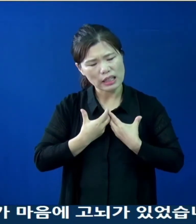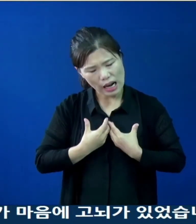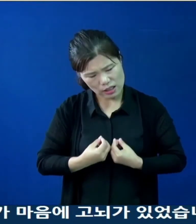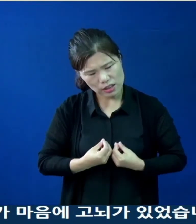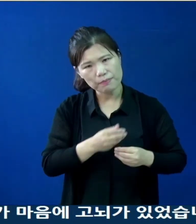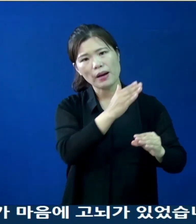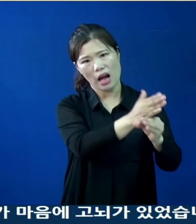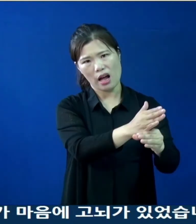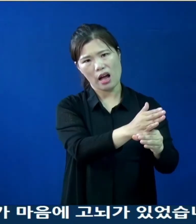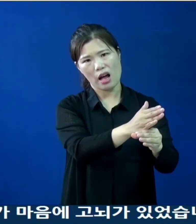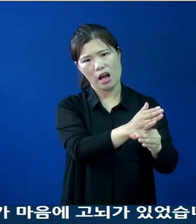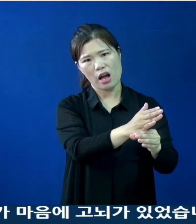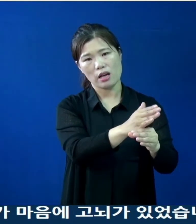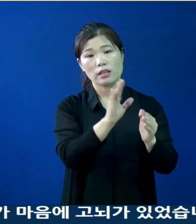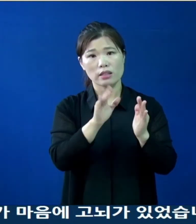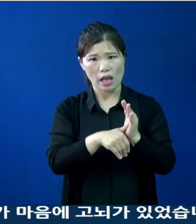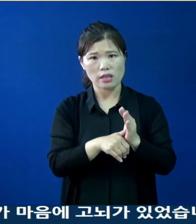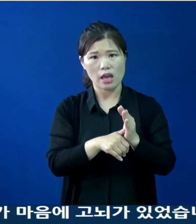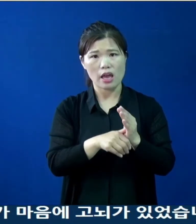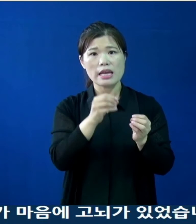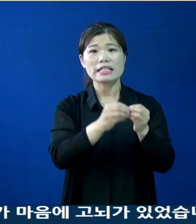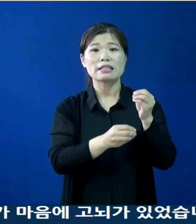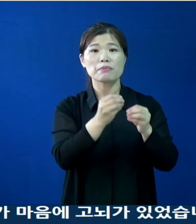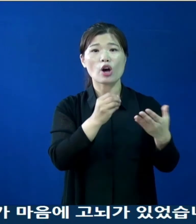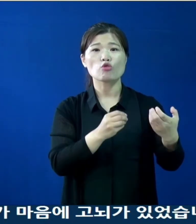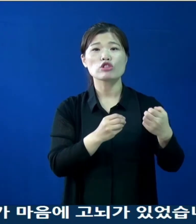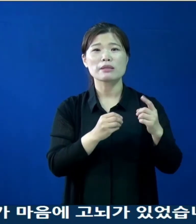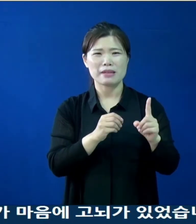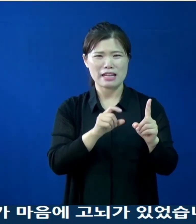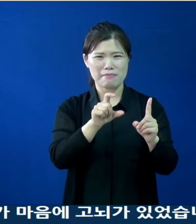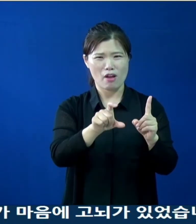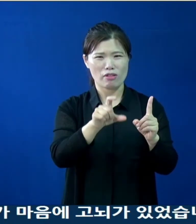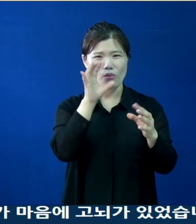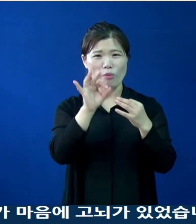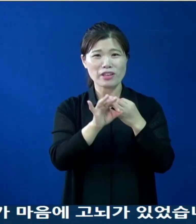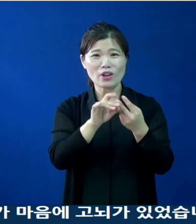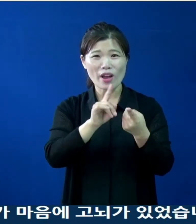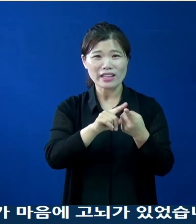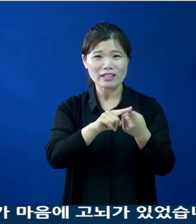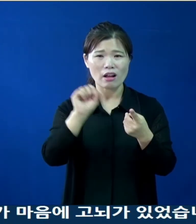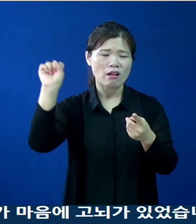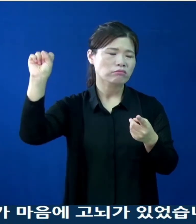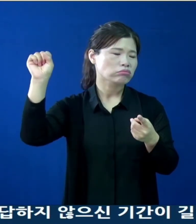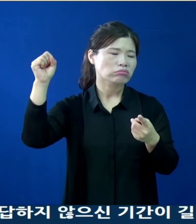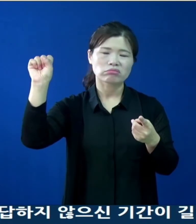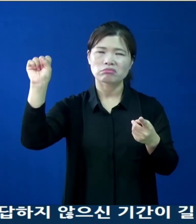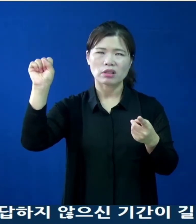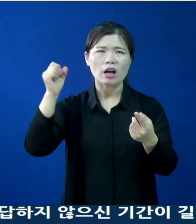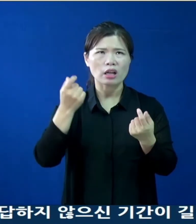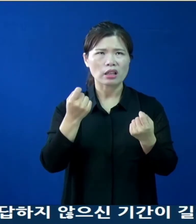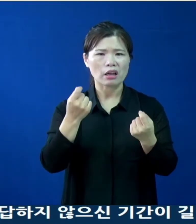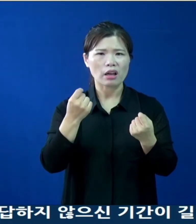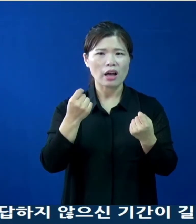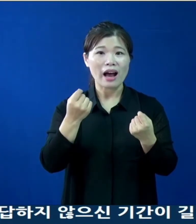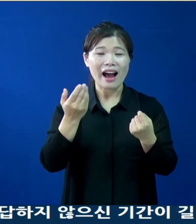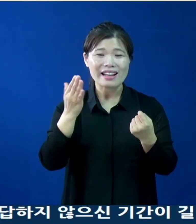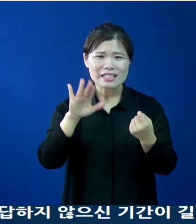상황이었습니다. 시편 91편은 그런 상황이 종료되어서 하나님의 낯을